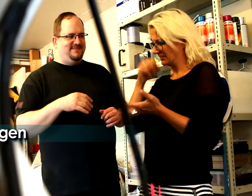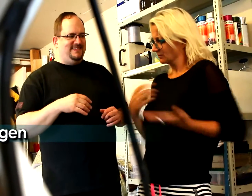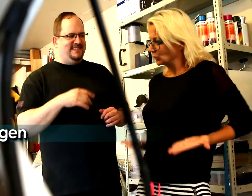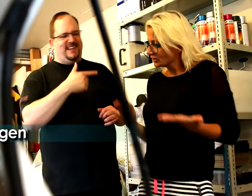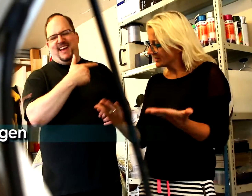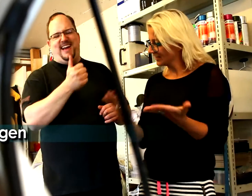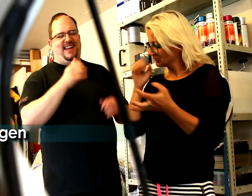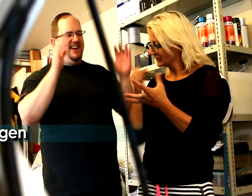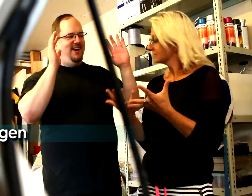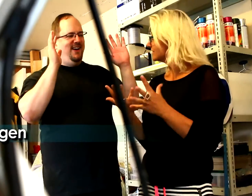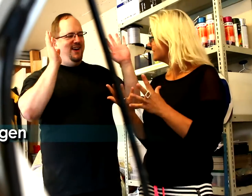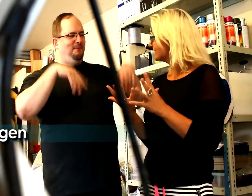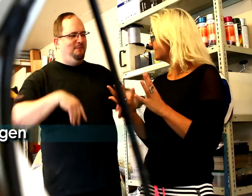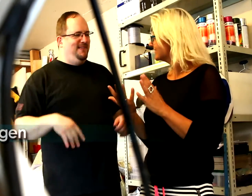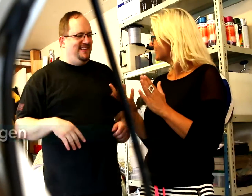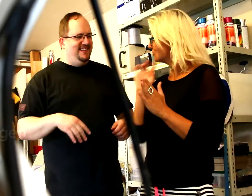bliver jeg jo beskidt og snavset, så jeg skal til fødselsdag. Nej, hold op.